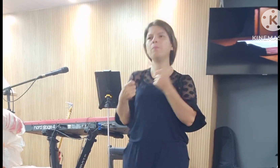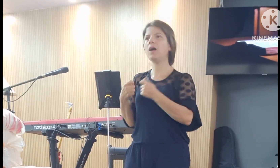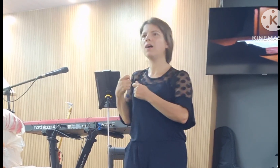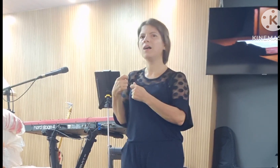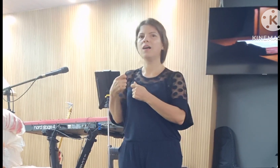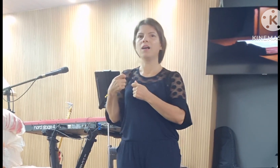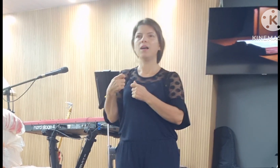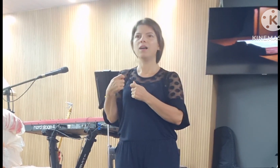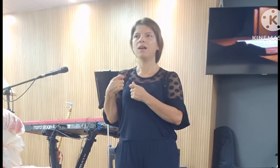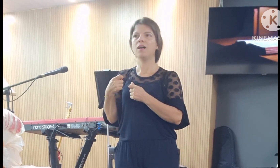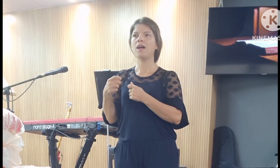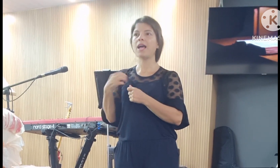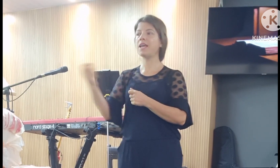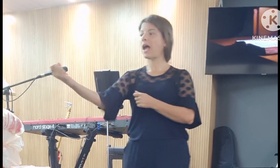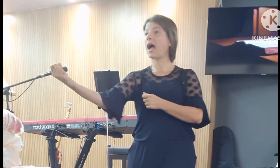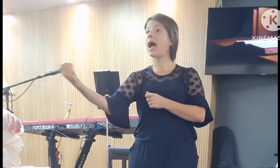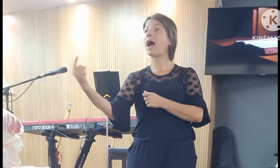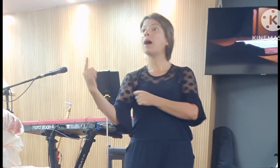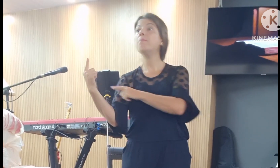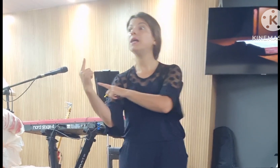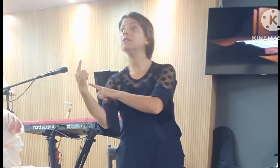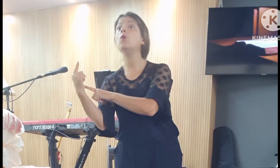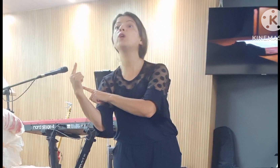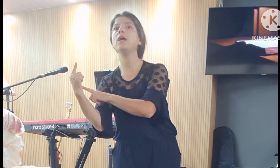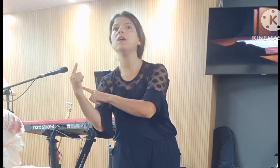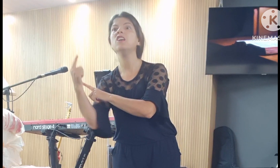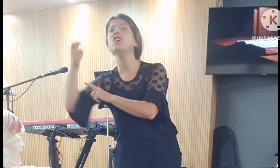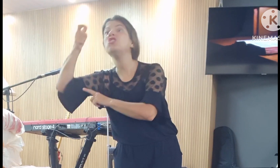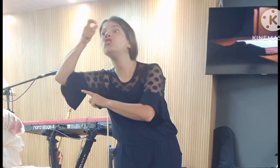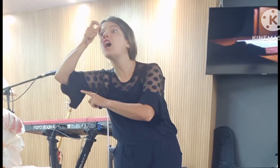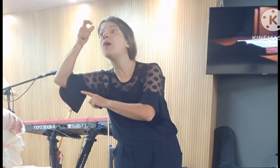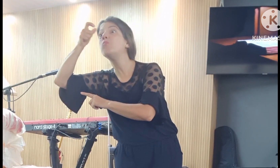Aí o pé de chumbo apareceu na minha frente, o diabo apareceu na minha frente, me chamando.